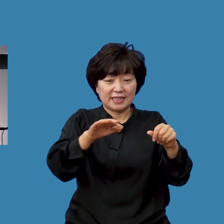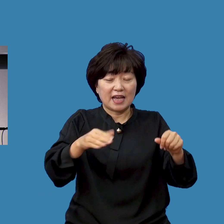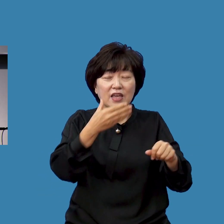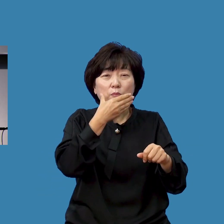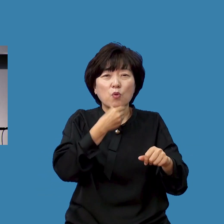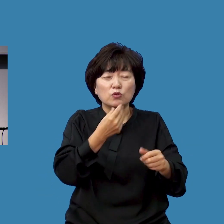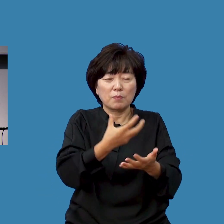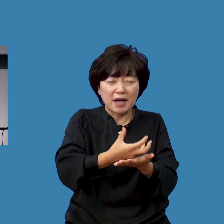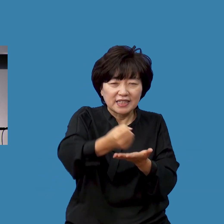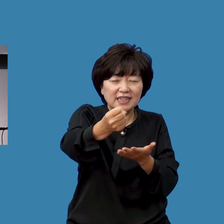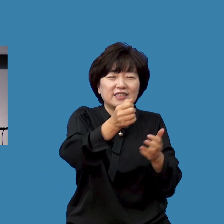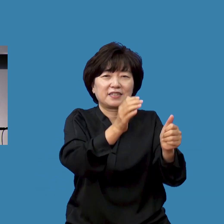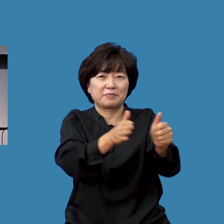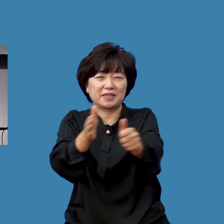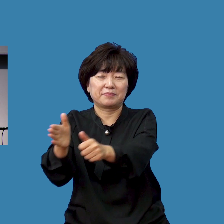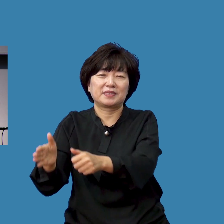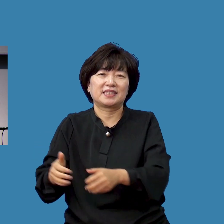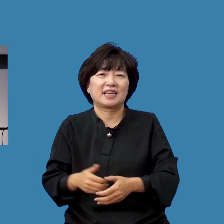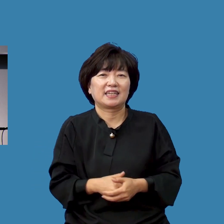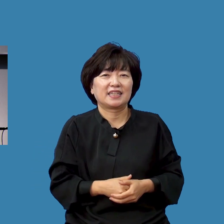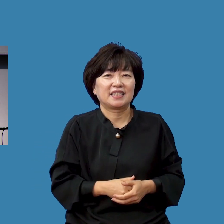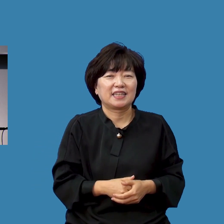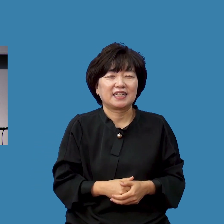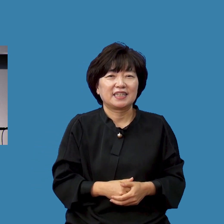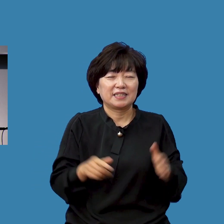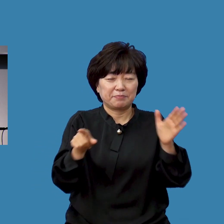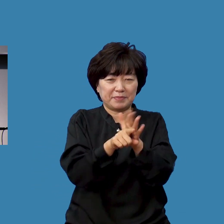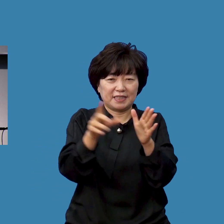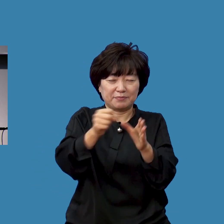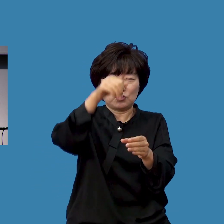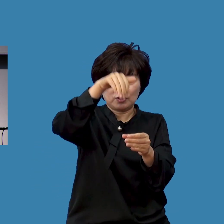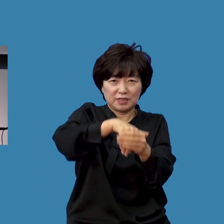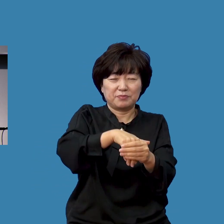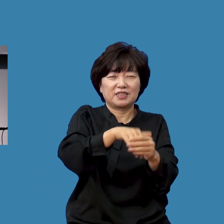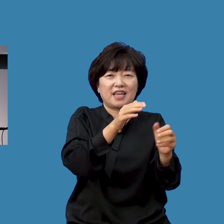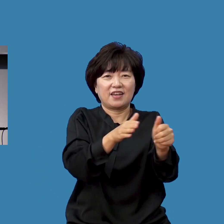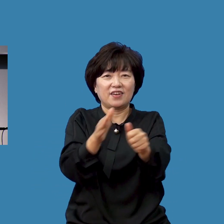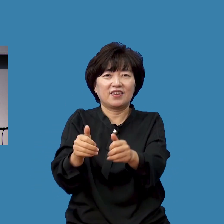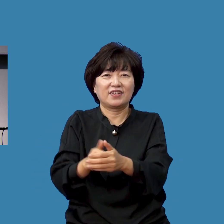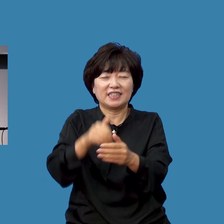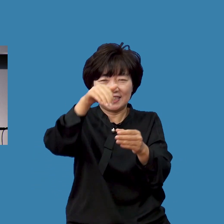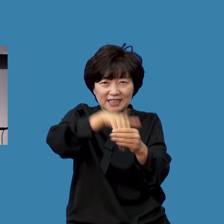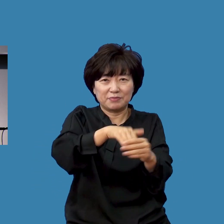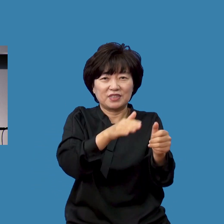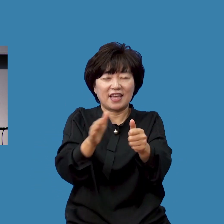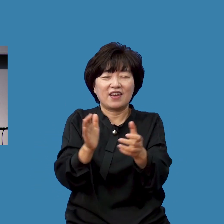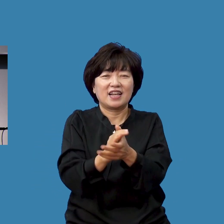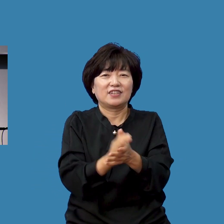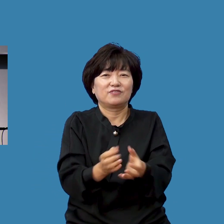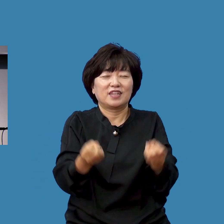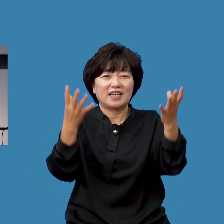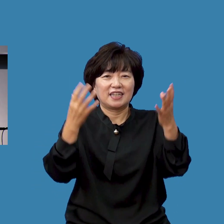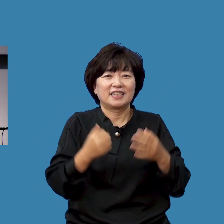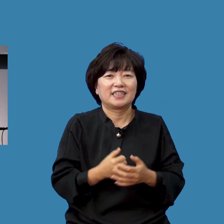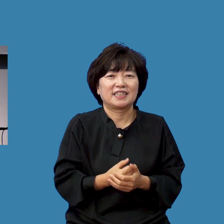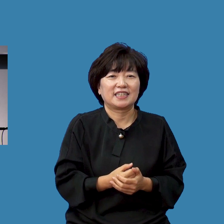복들도 많이 누리는 분들이 나오게 되기를 축복합니다. 믿음으로 심으세요. 심으세요. 할렐루야.